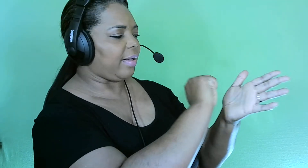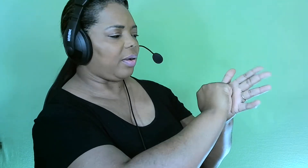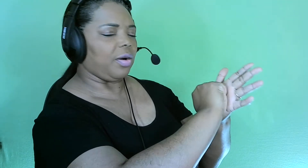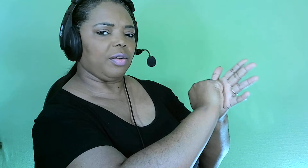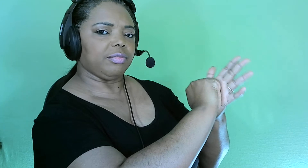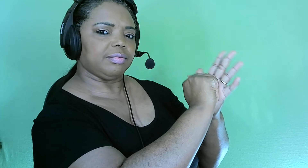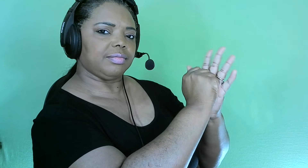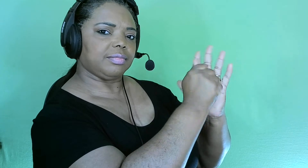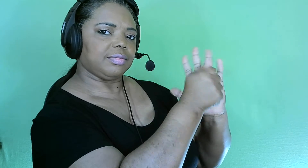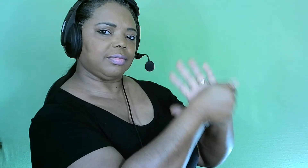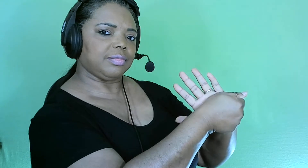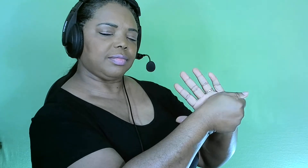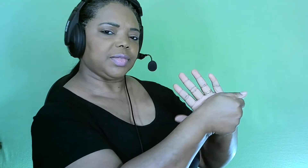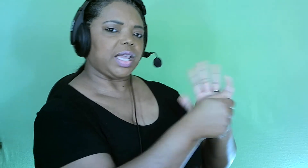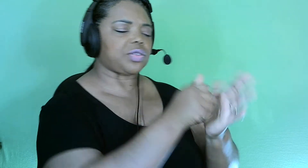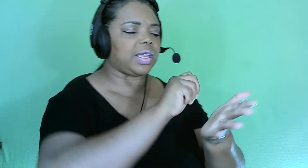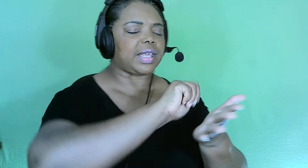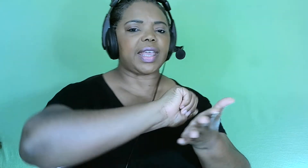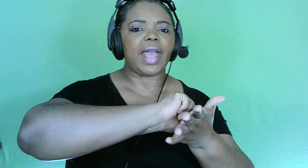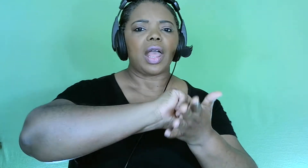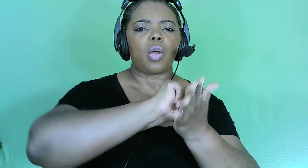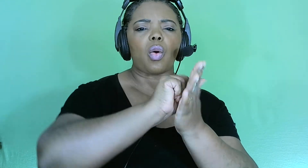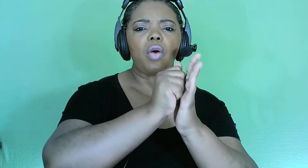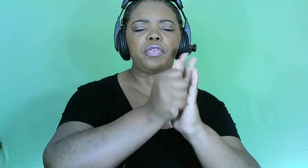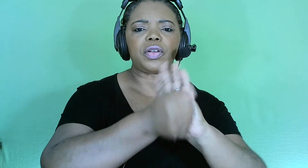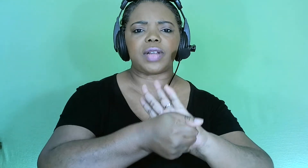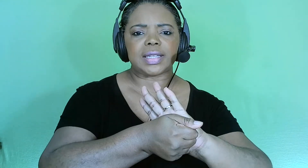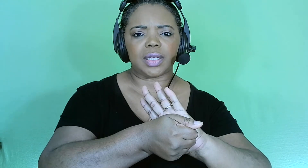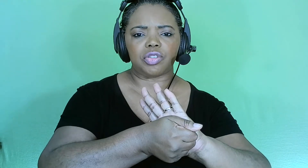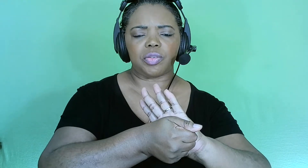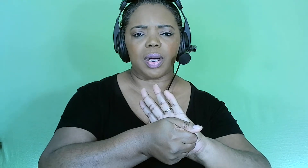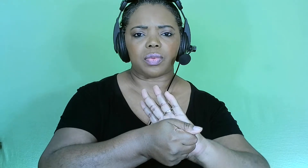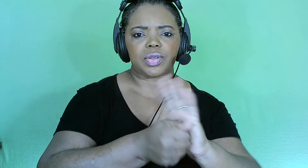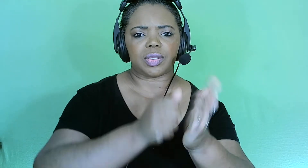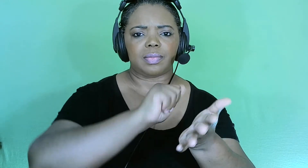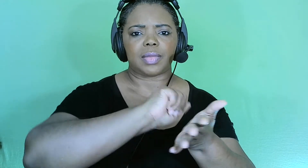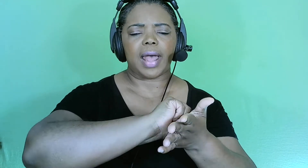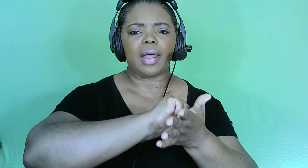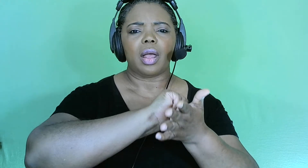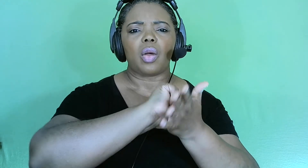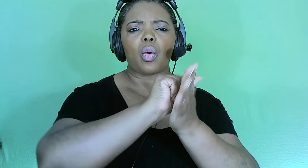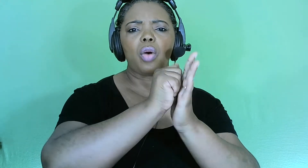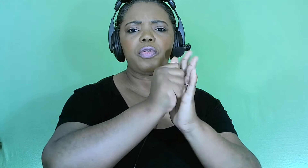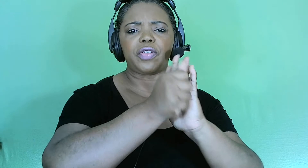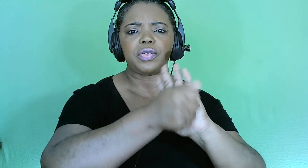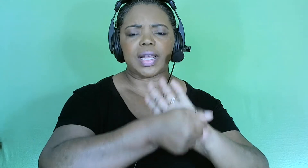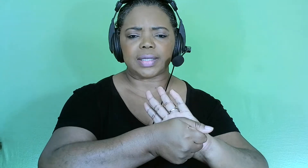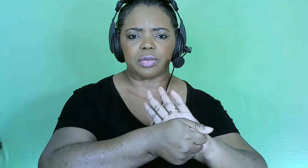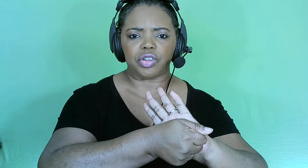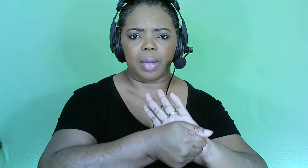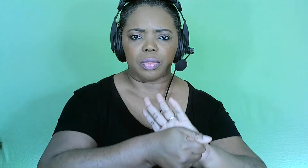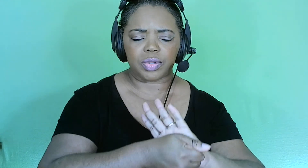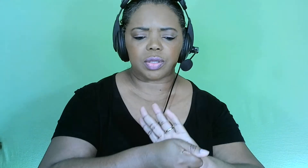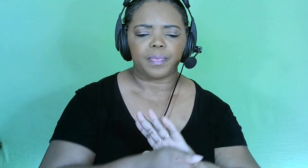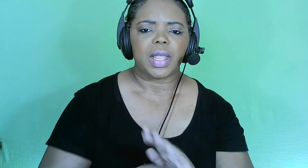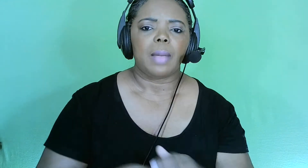tá? Ó, isso daqui é configuração de mãos, tá? Configuração de mãos.